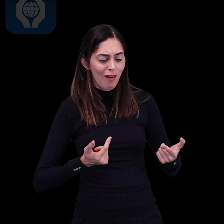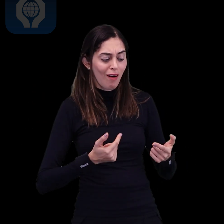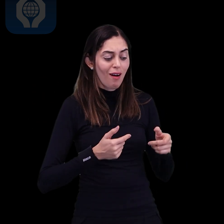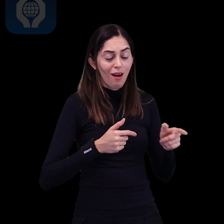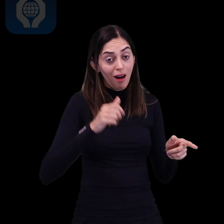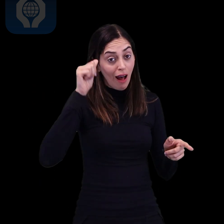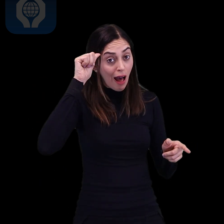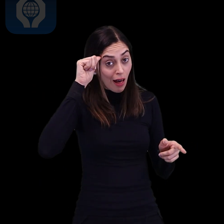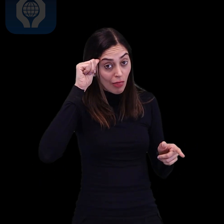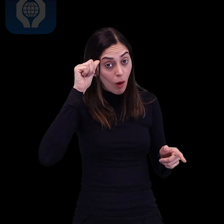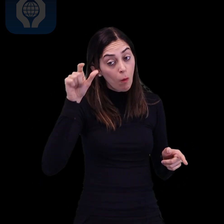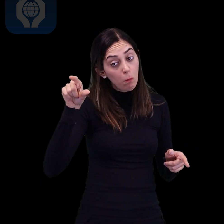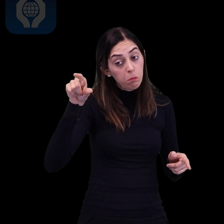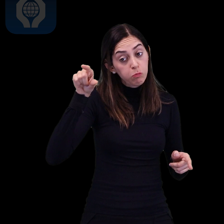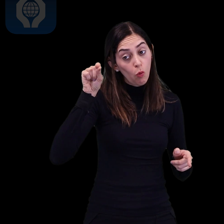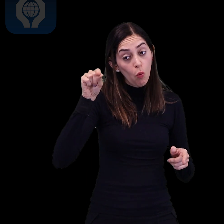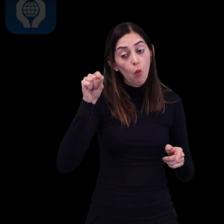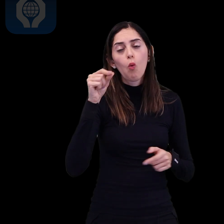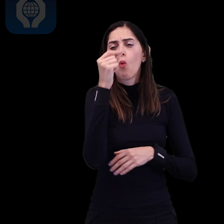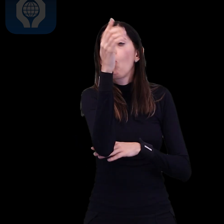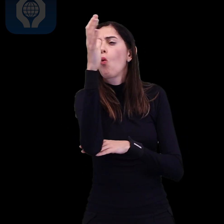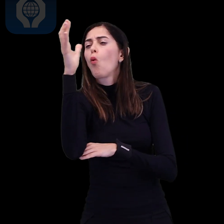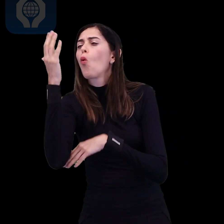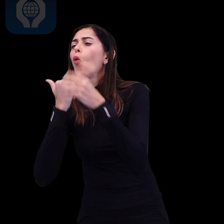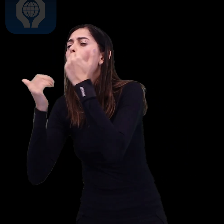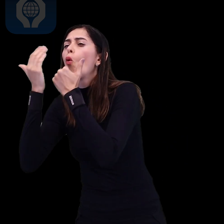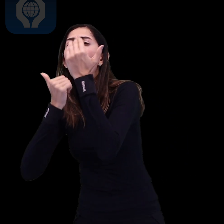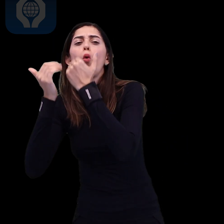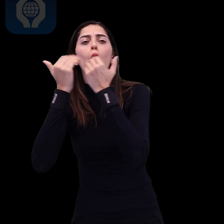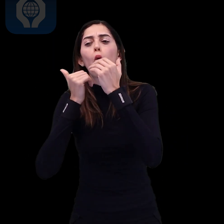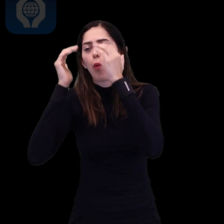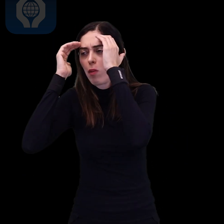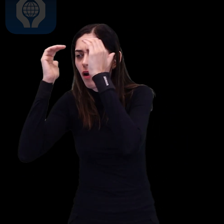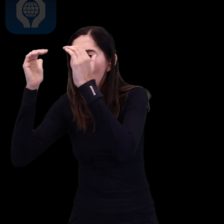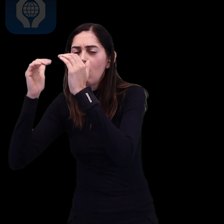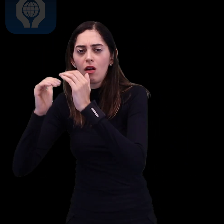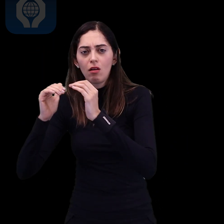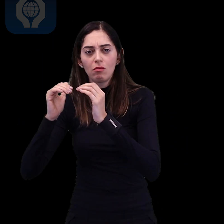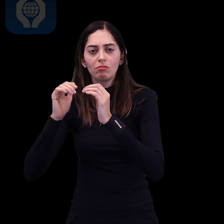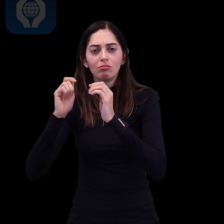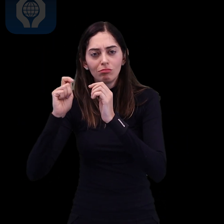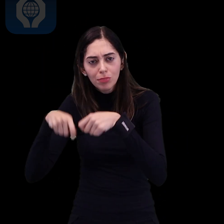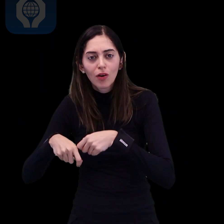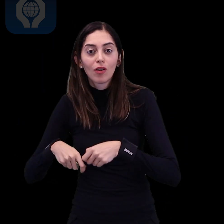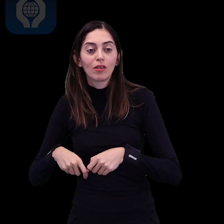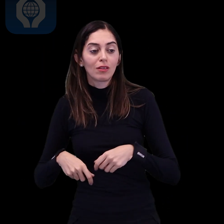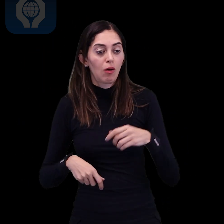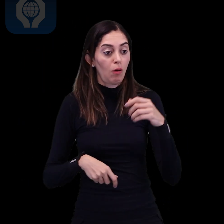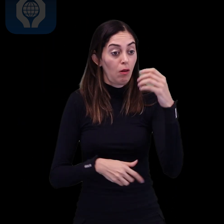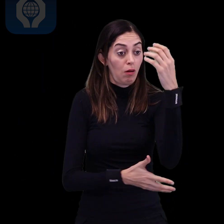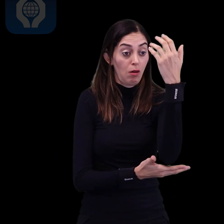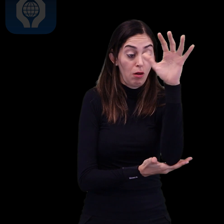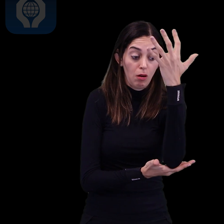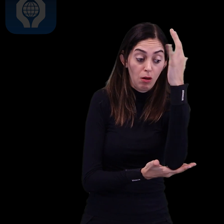escolha de obedecer ou não a Deus. Adão podia escolher obedecer e comer apenas o que Deus havia dito que era